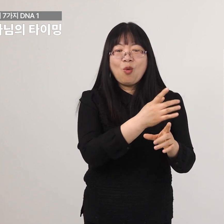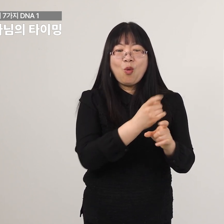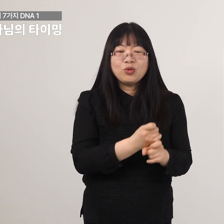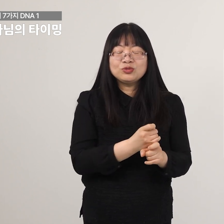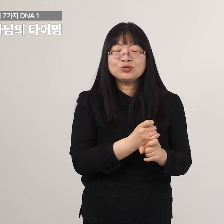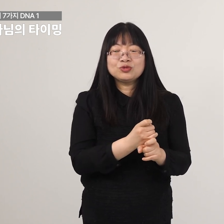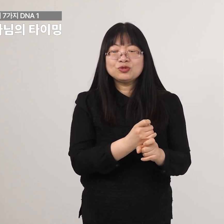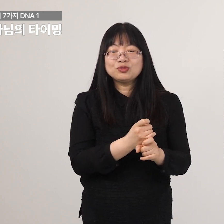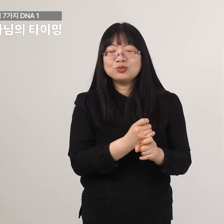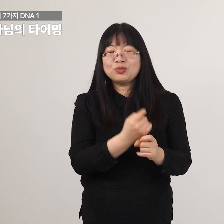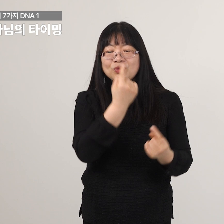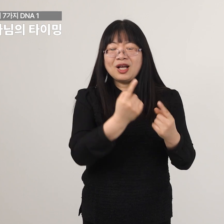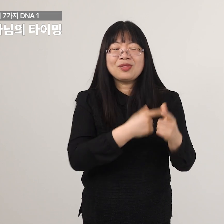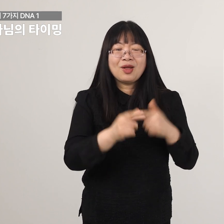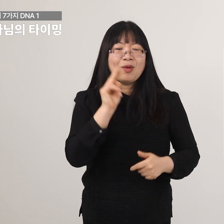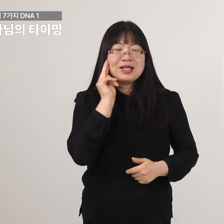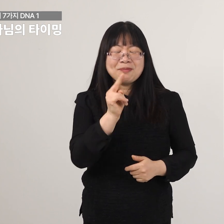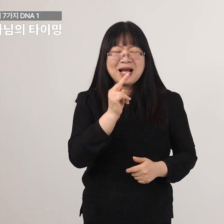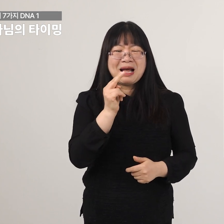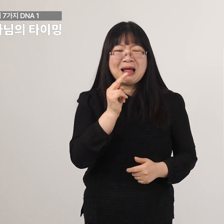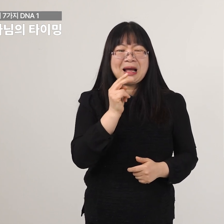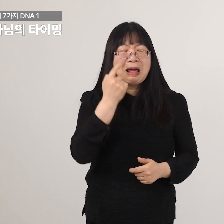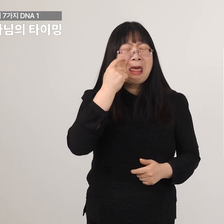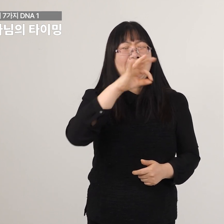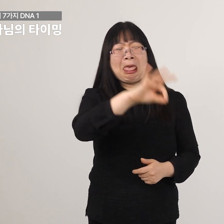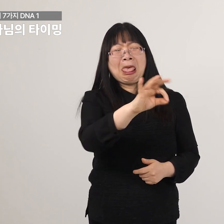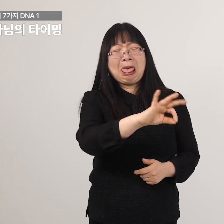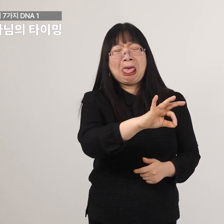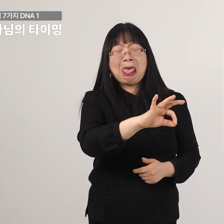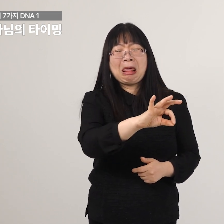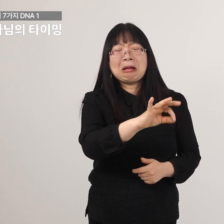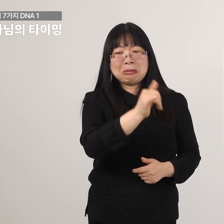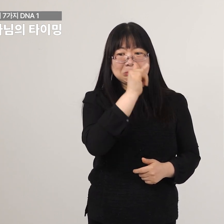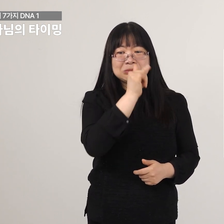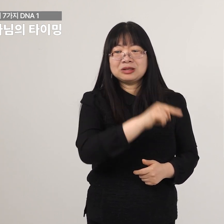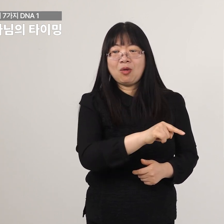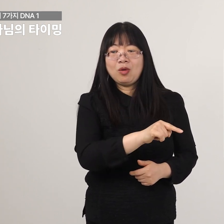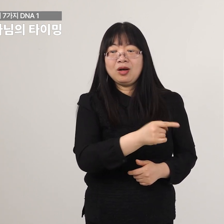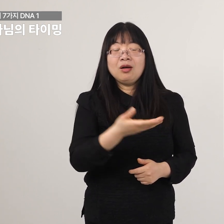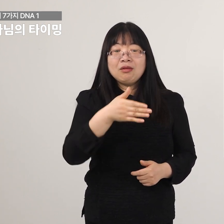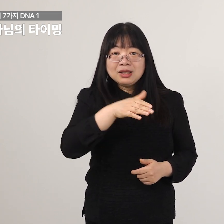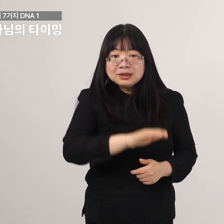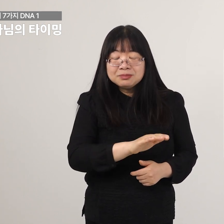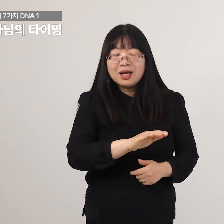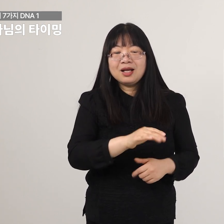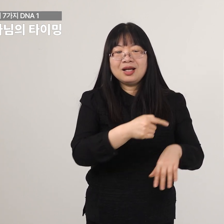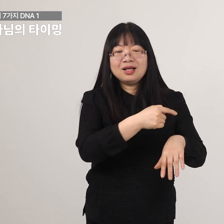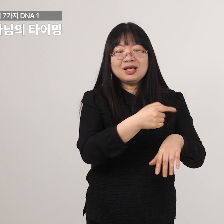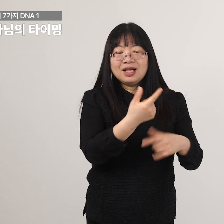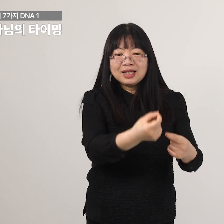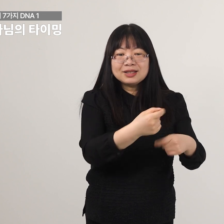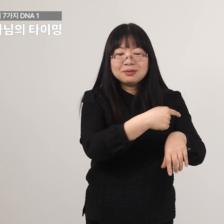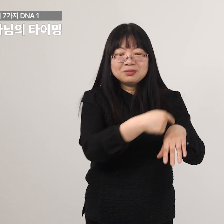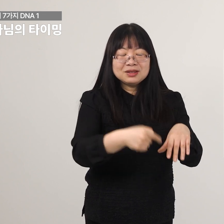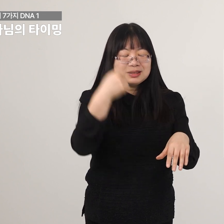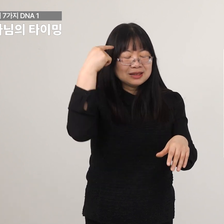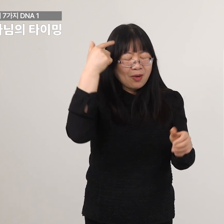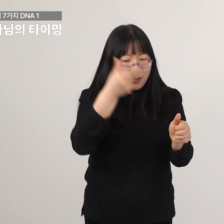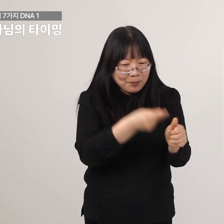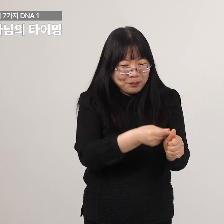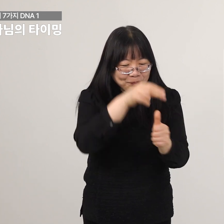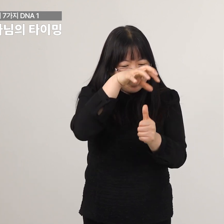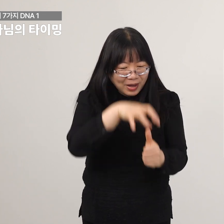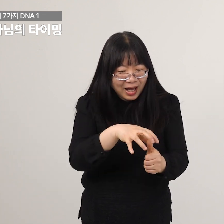땅이에요. 그런데 예수님은 그런 민족적 의식에 꽉